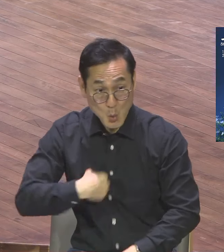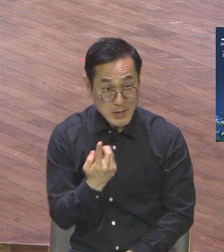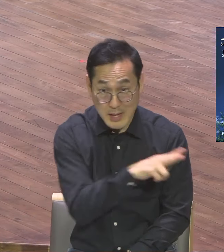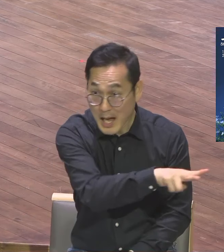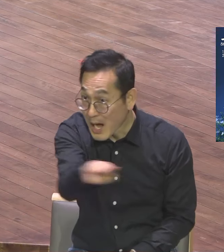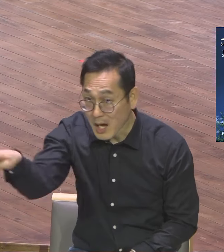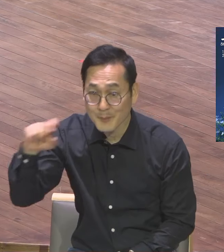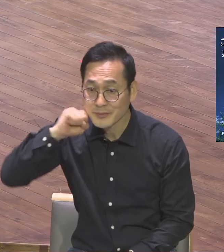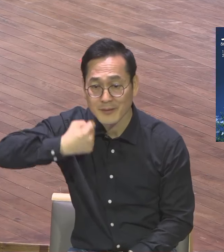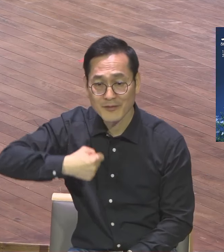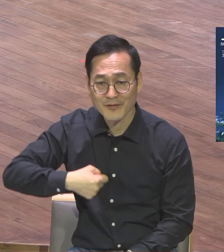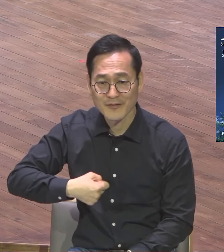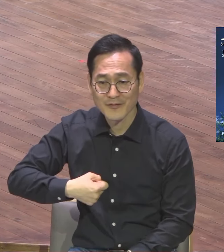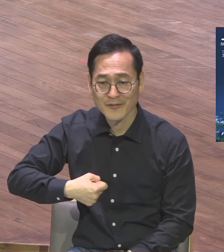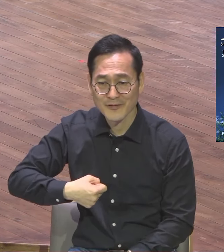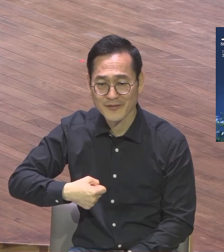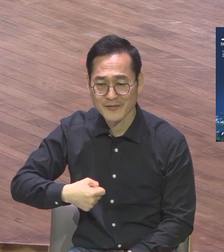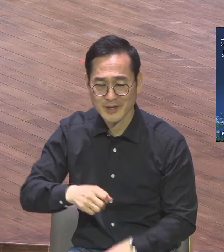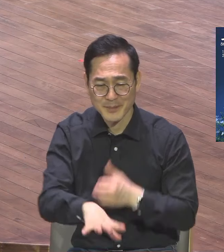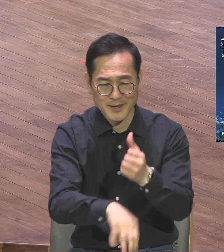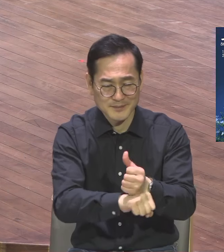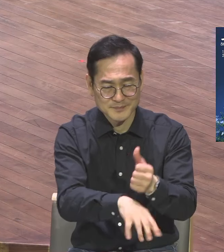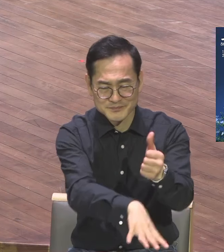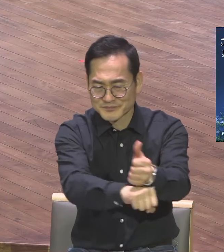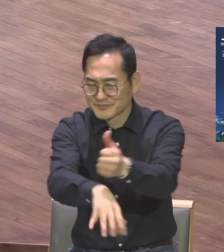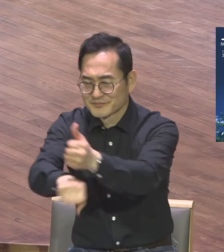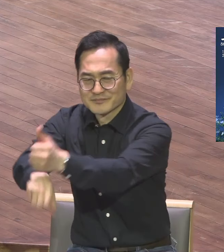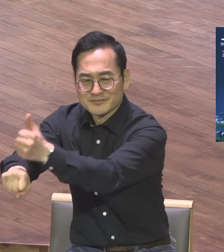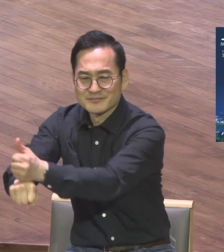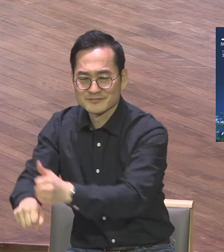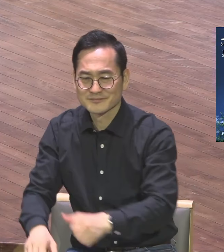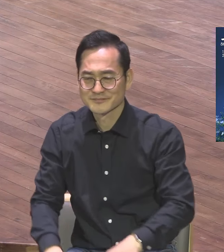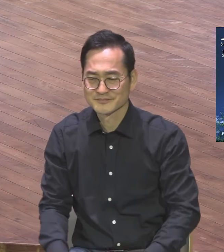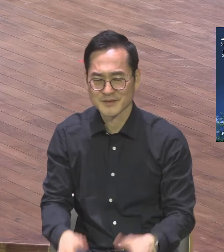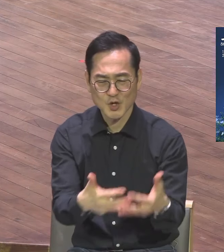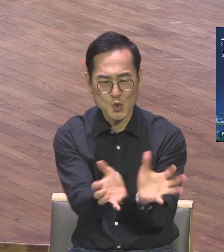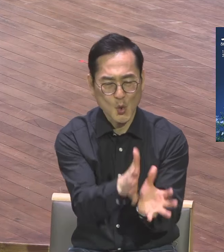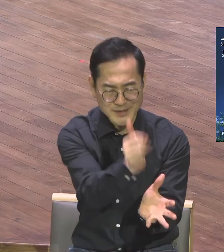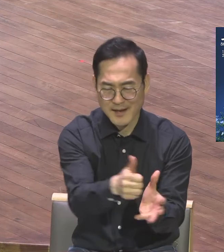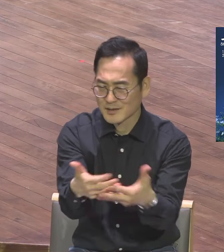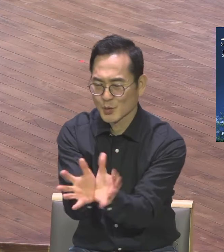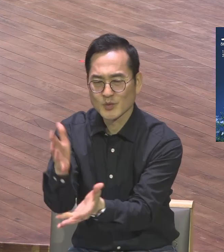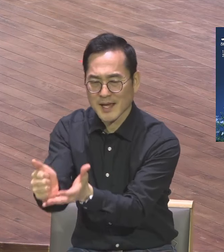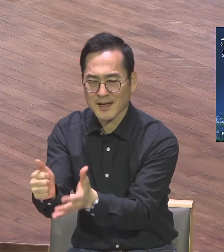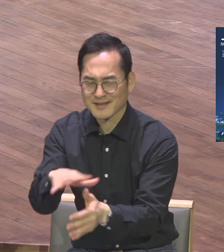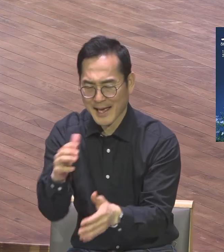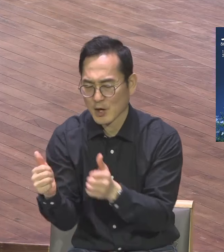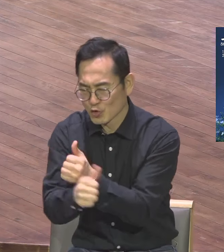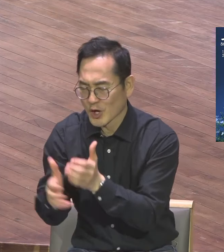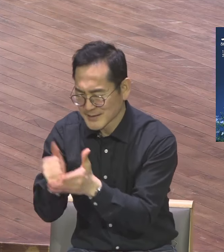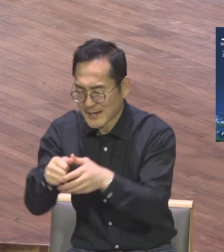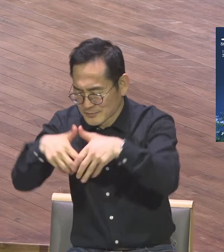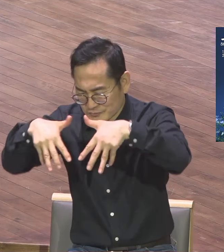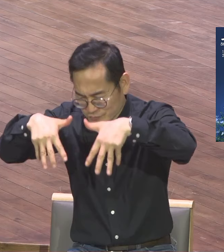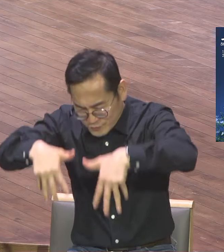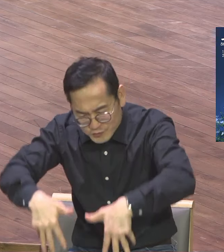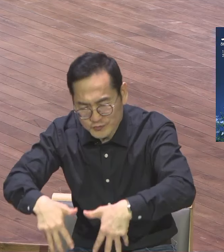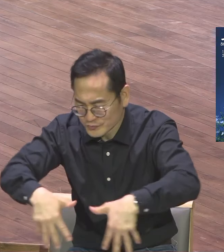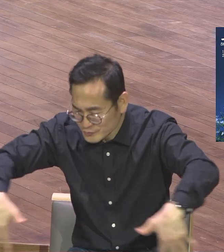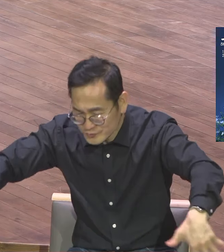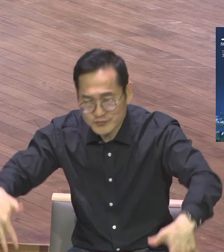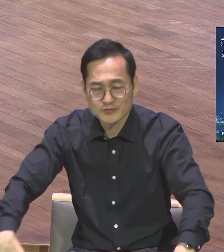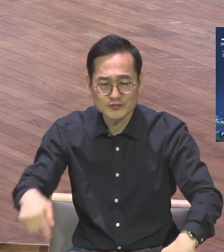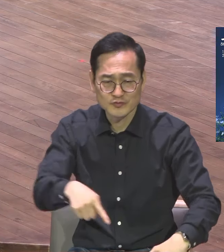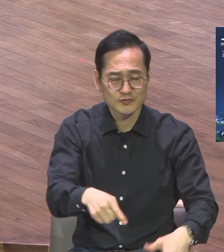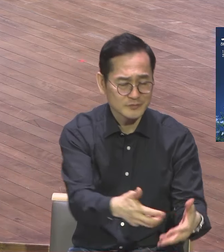다 만날 수 없잖아요. 그러니까 여러분들이 다 직분을 그래서 준 거예요, 하나님. 다 전부 다 위원장으로, 부위원장으로, 국장으로,